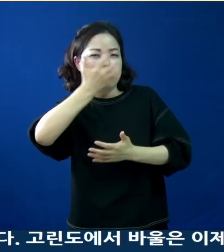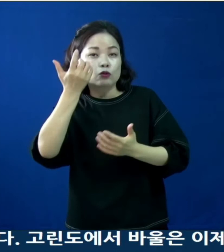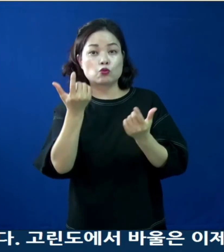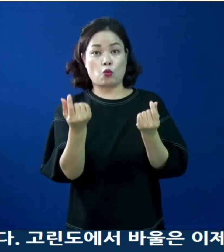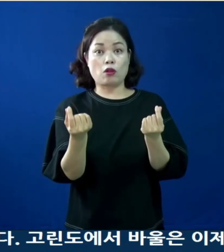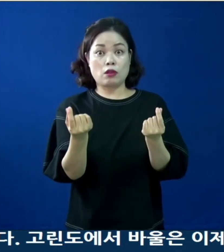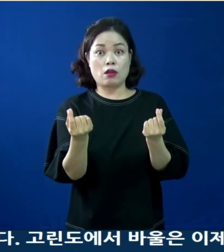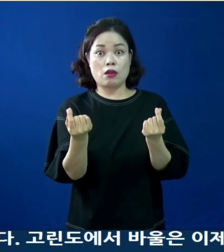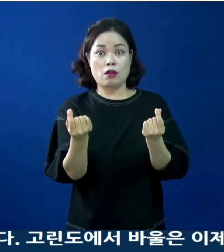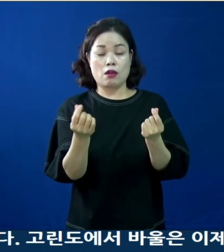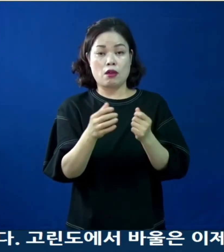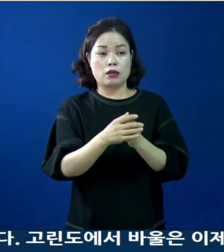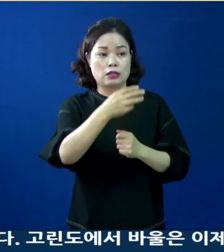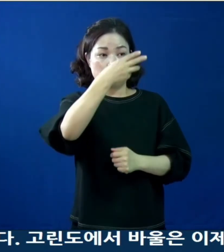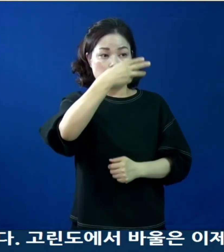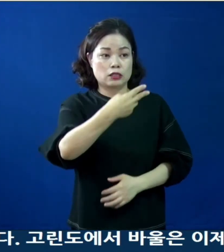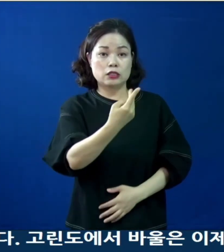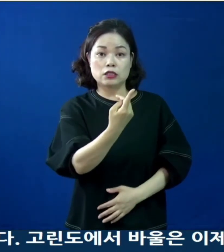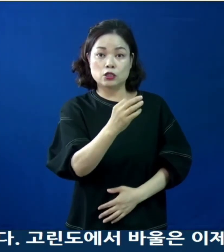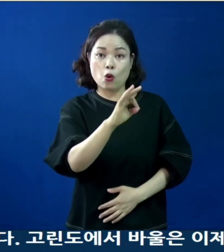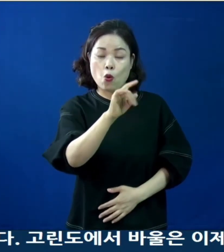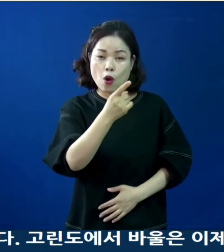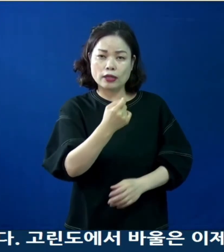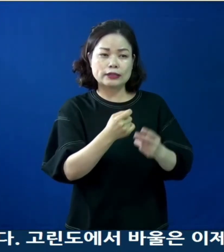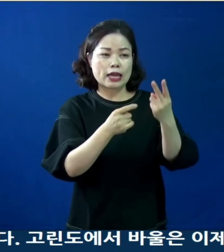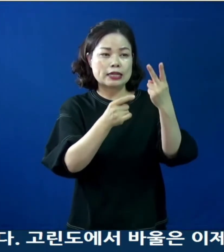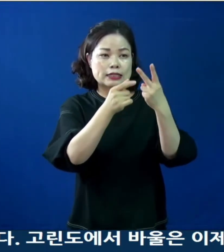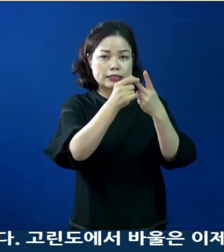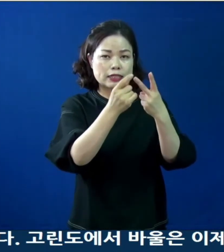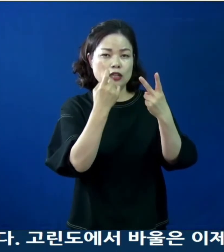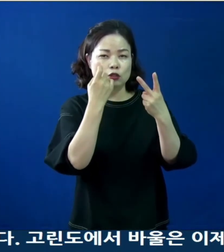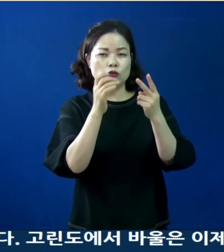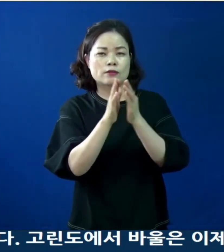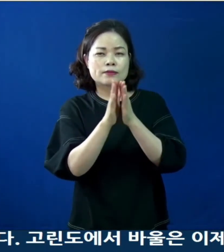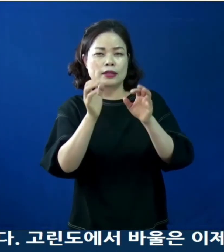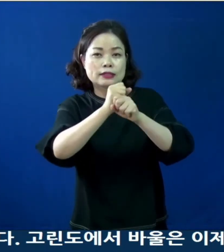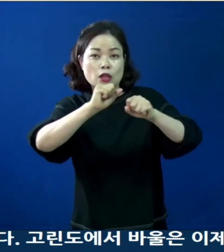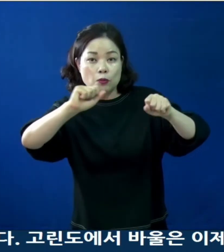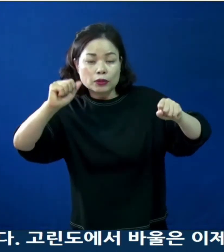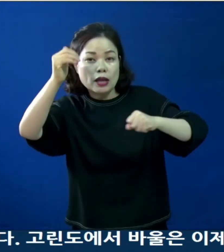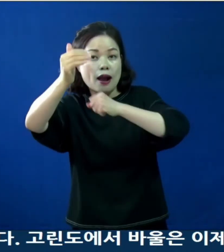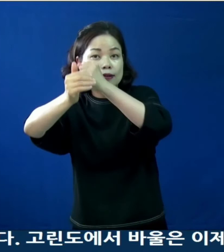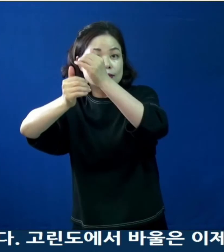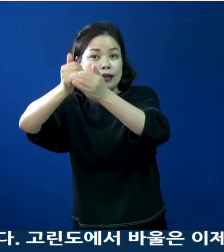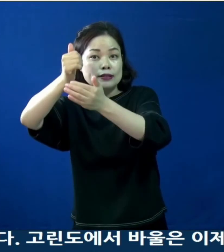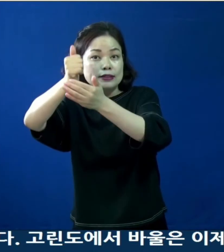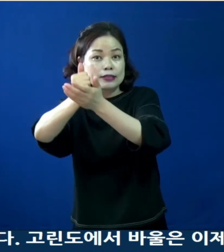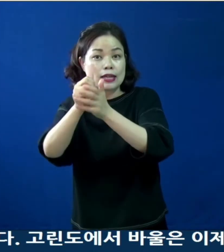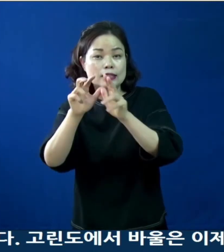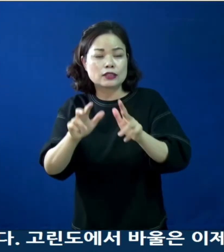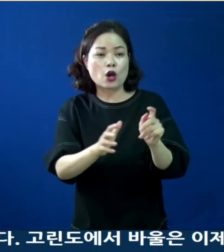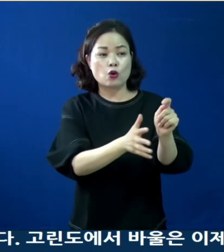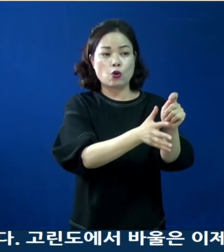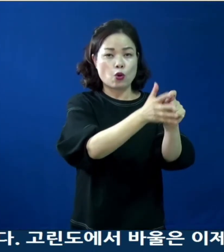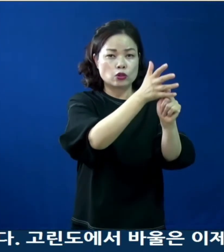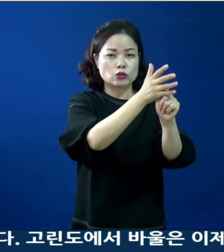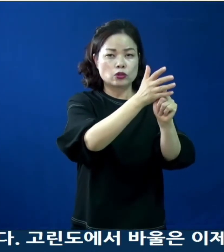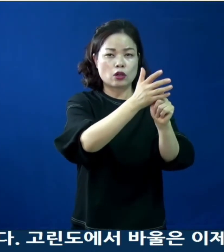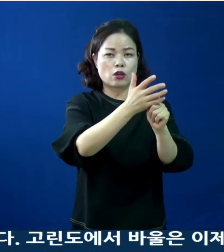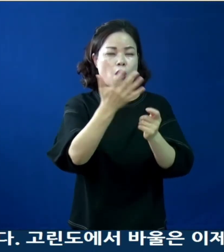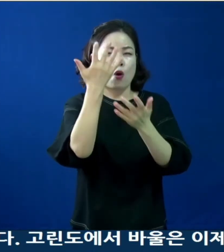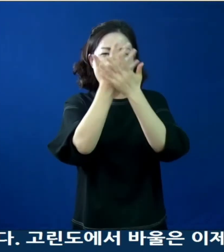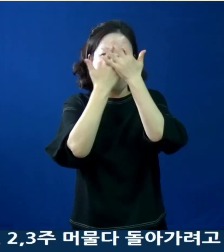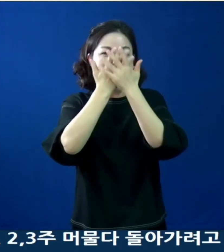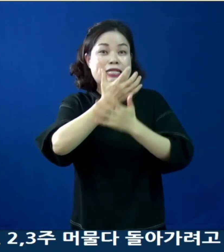좋아요. 드로아의 환상을 통해서 제2차 전도 여행을 지경을 넓히신 하나님께서 이제 고린도의 환상을 통해서